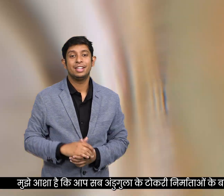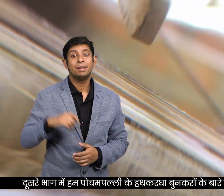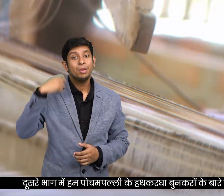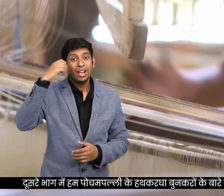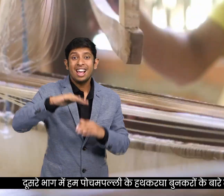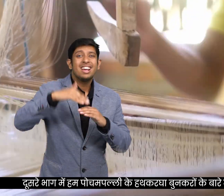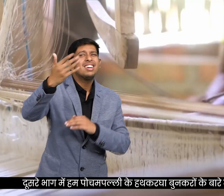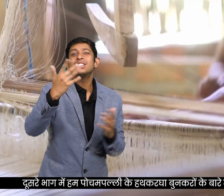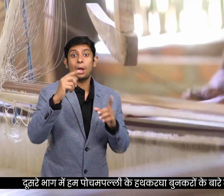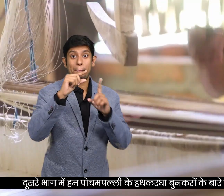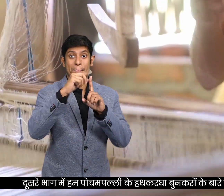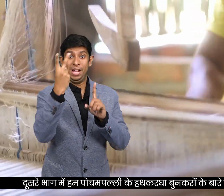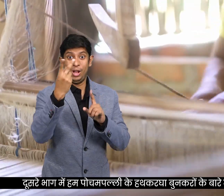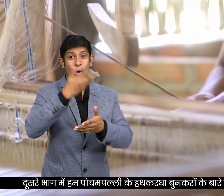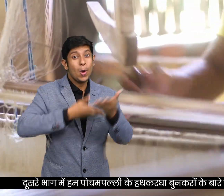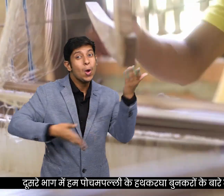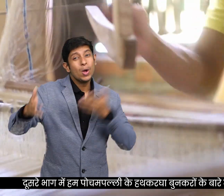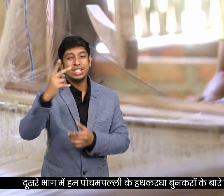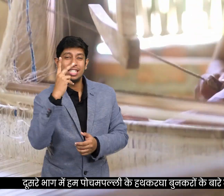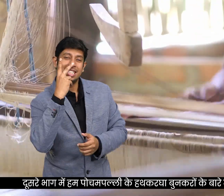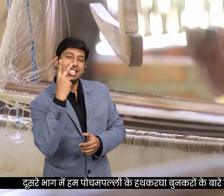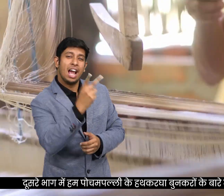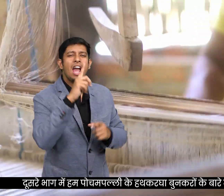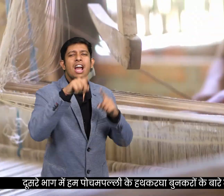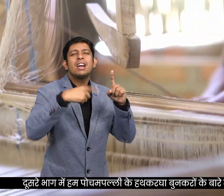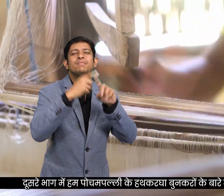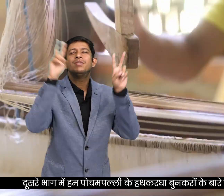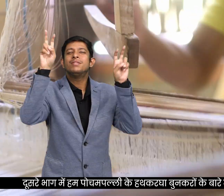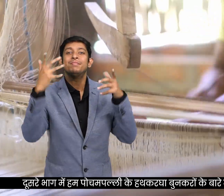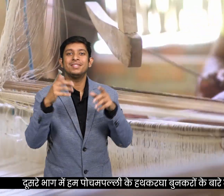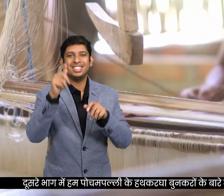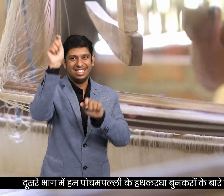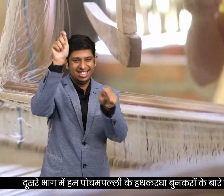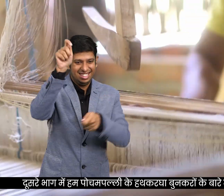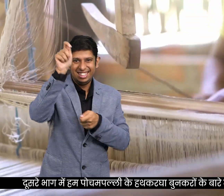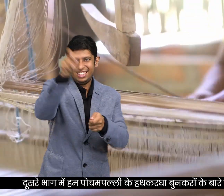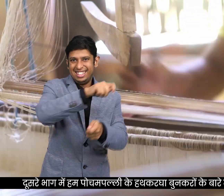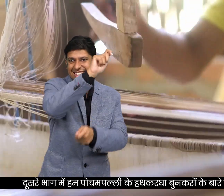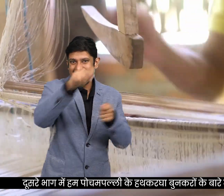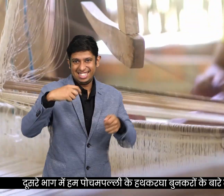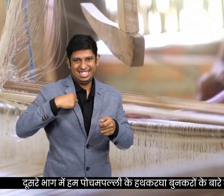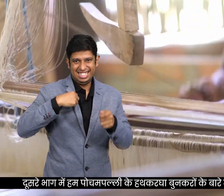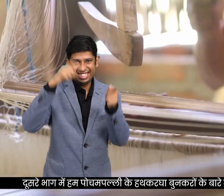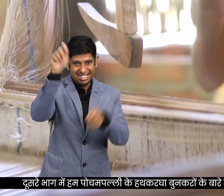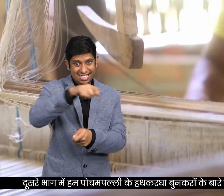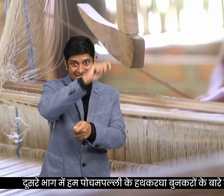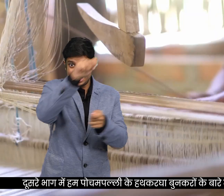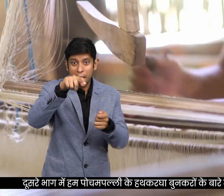होंगे। दूसरे भाग में हम पोचमपल्ली के हथकरघा बुनकरों के